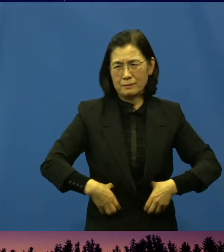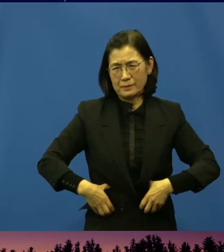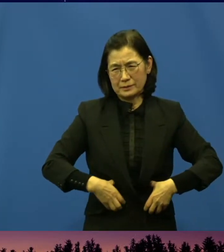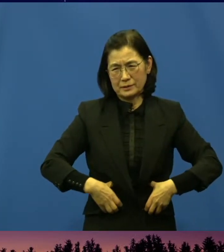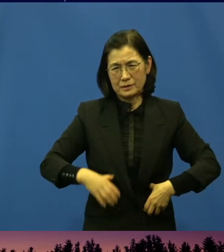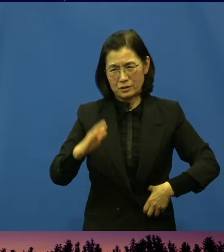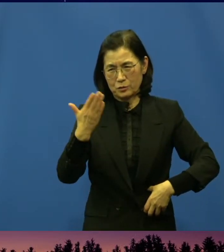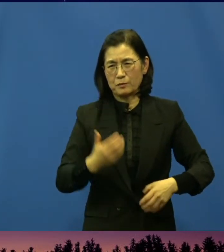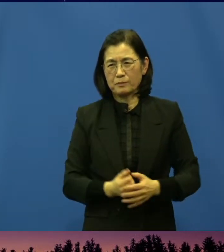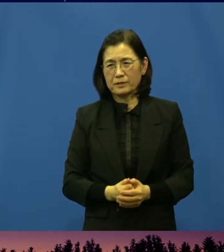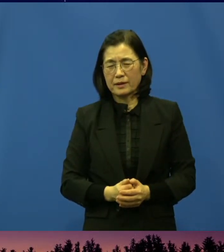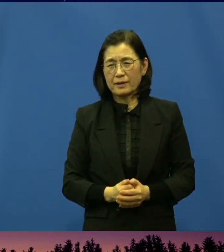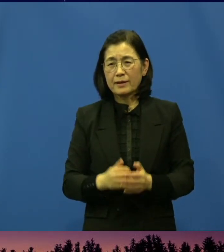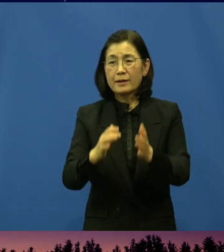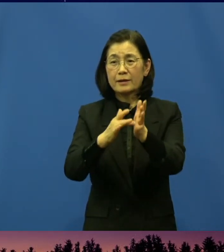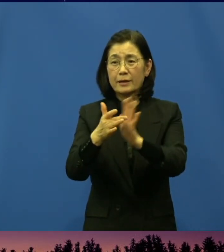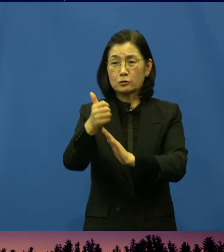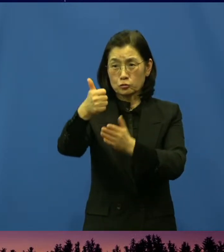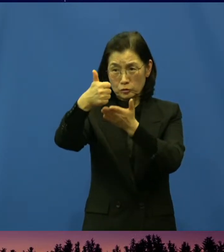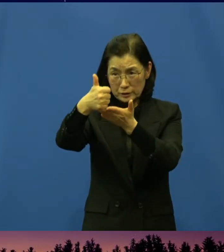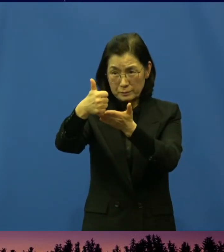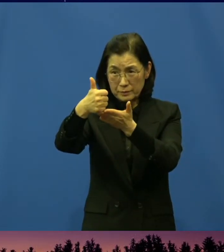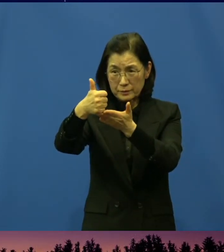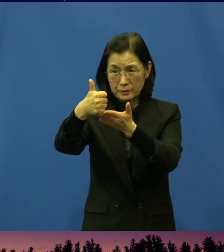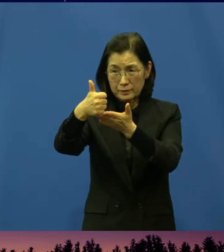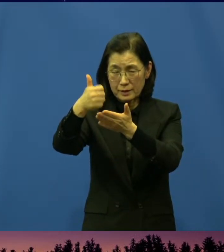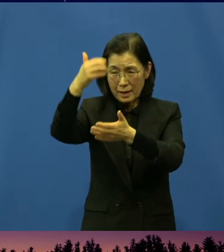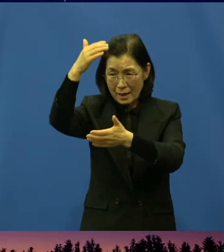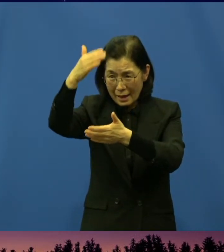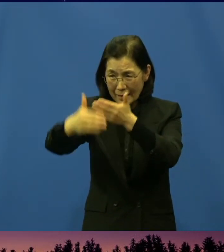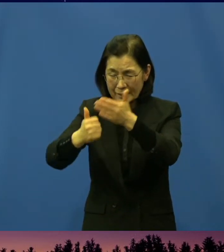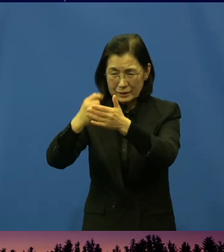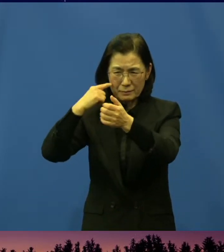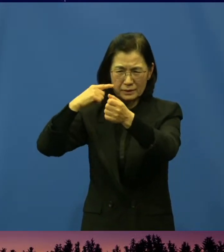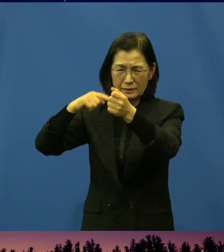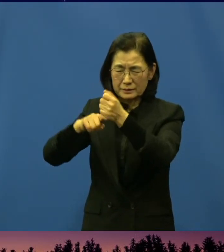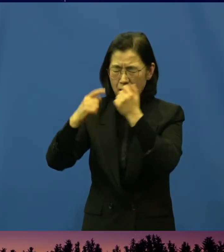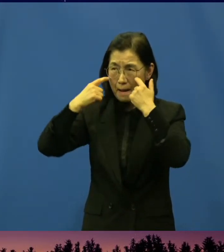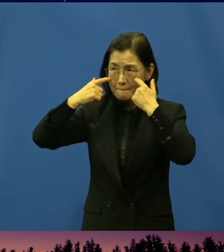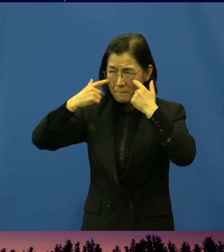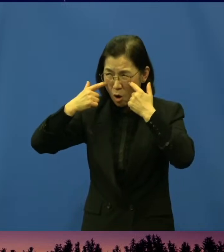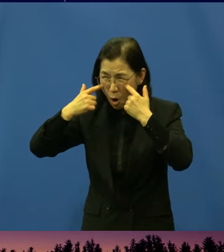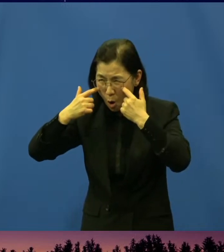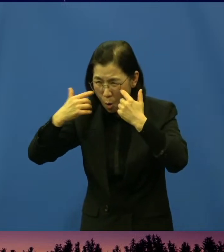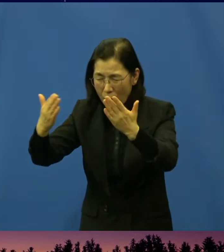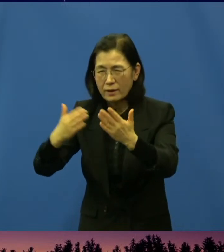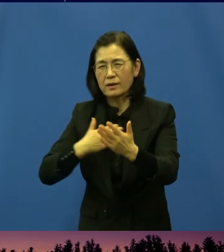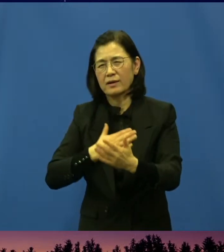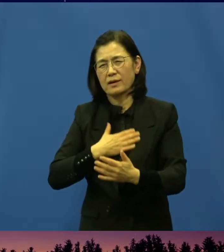여러분, 예수님을 보십시오. 예수님은 하나님 아버지의 뜻이 무엇인지 명확하게 알고 있었어요.